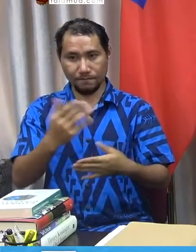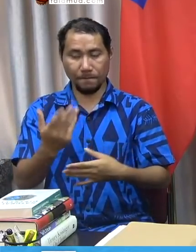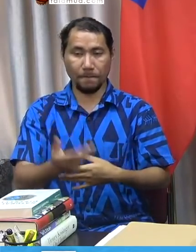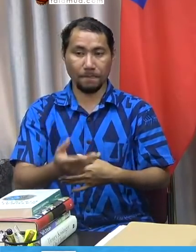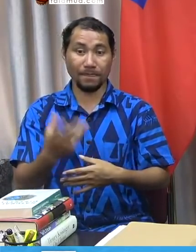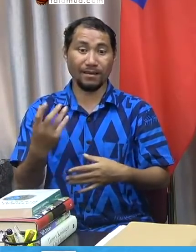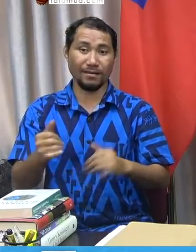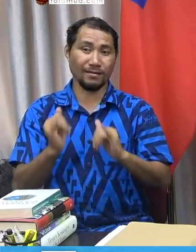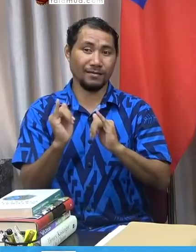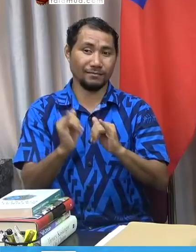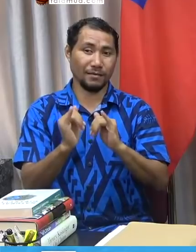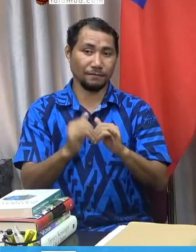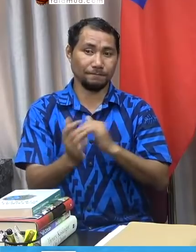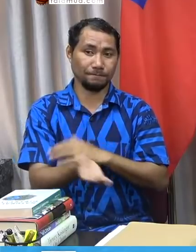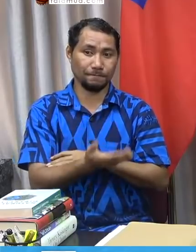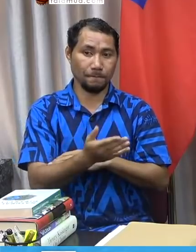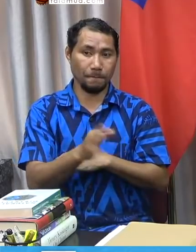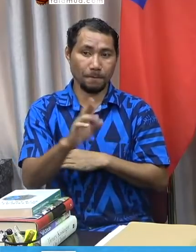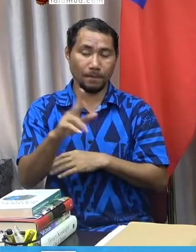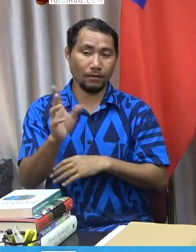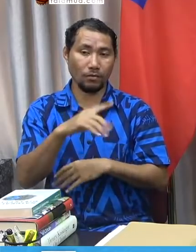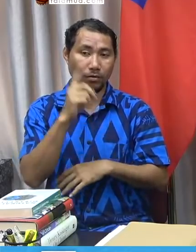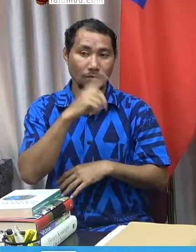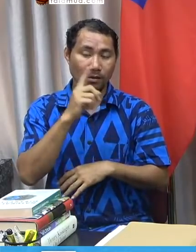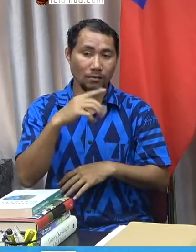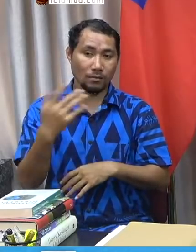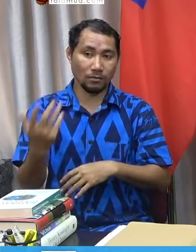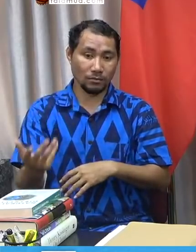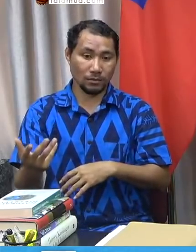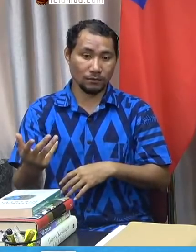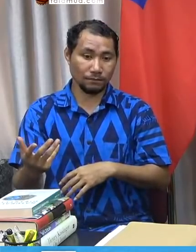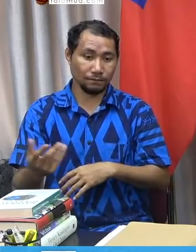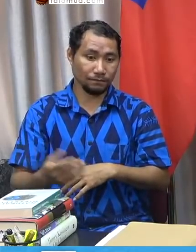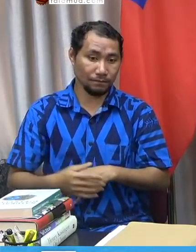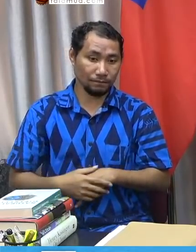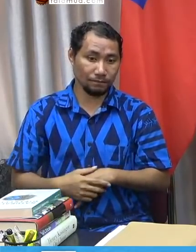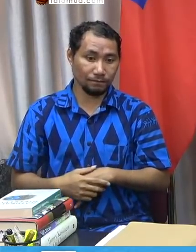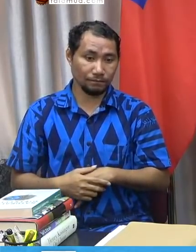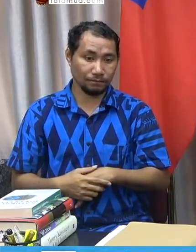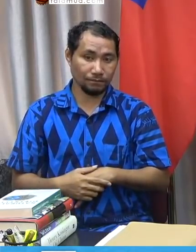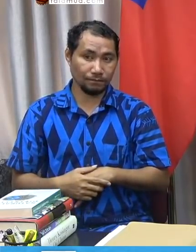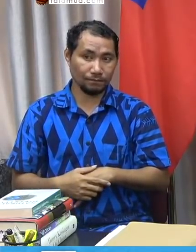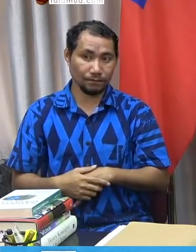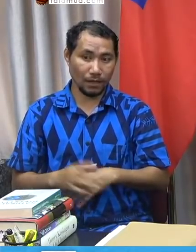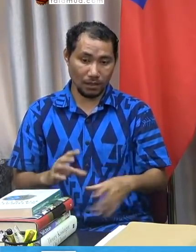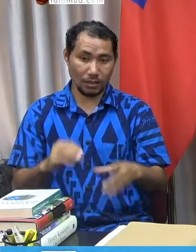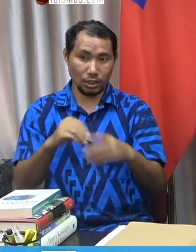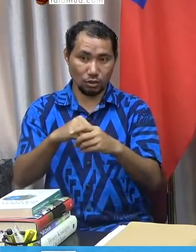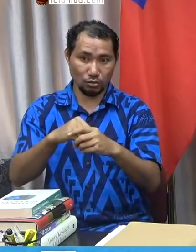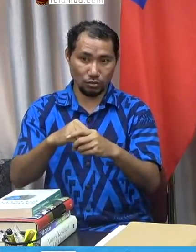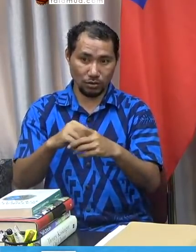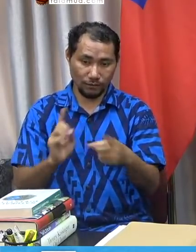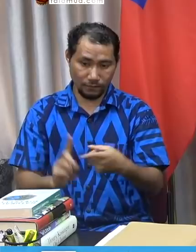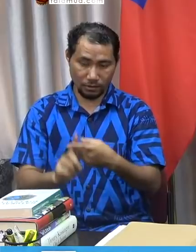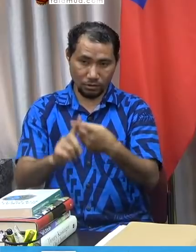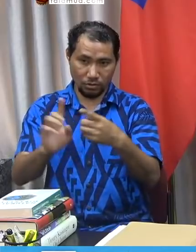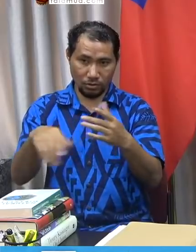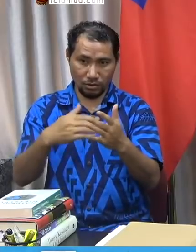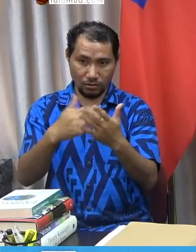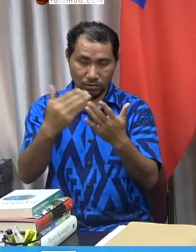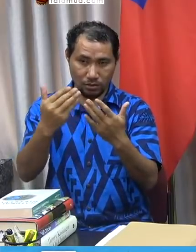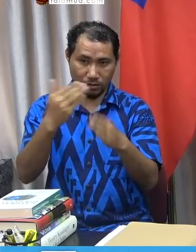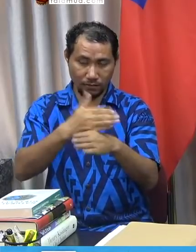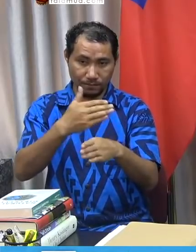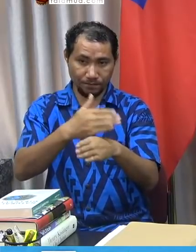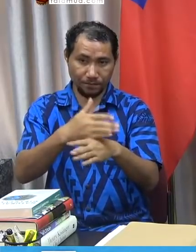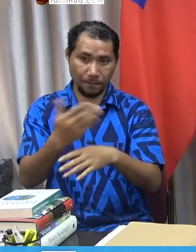ia fianga foi le o tangata o e sa fianga I ma le whaanga so o ia ngatu a tonu